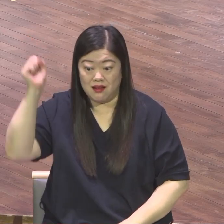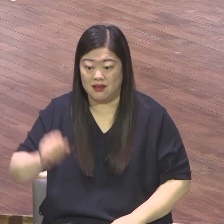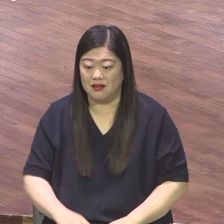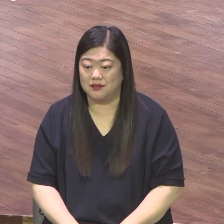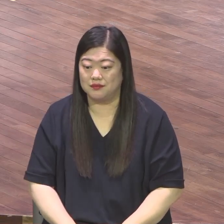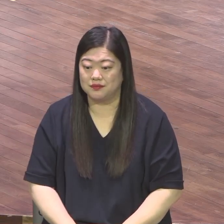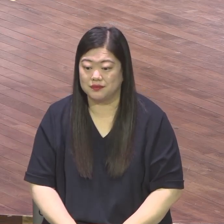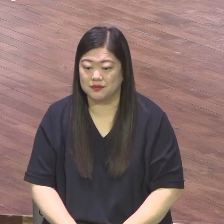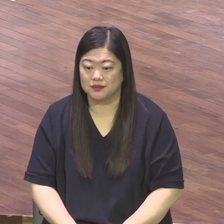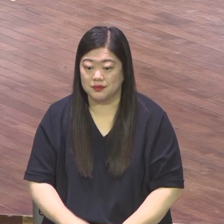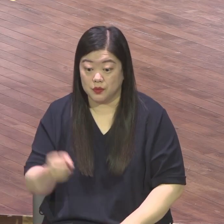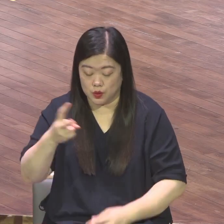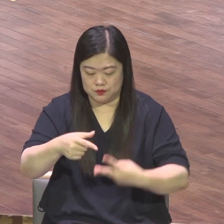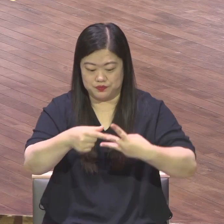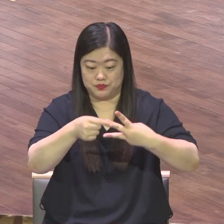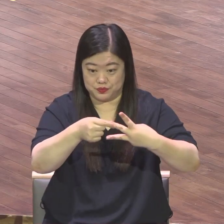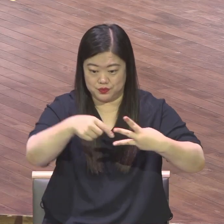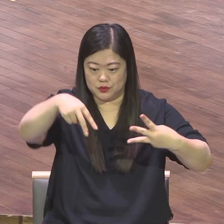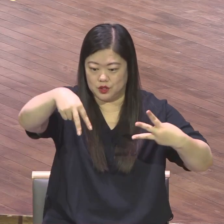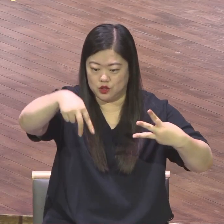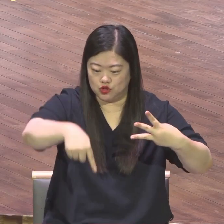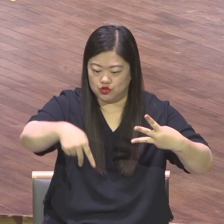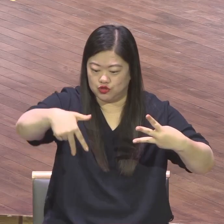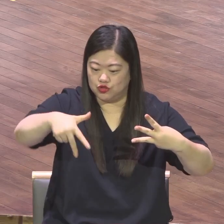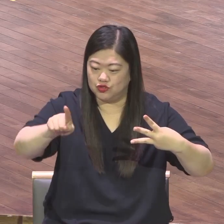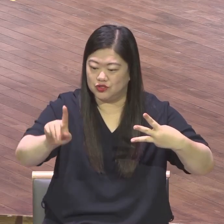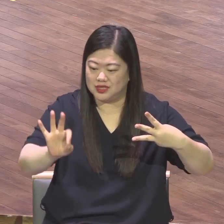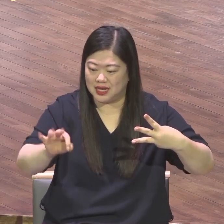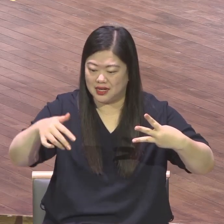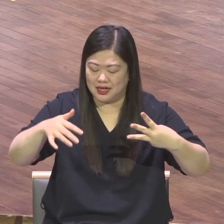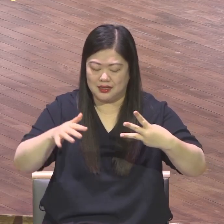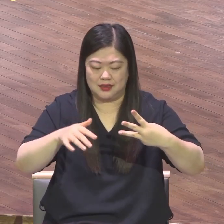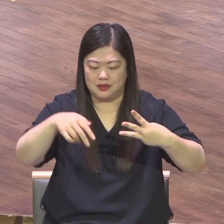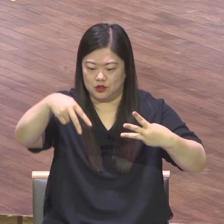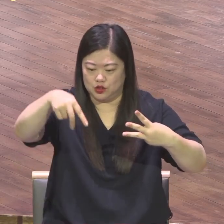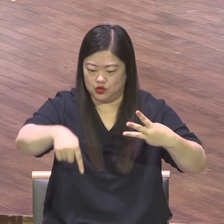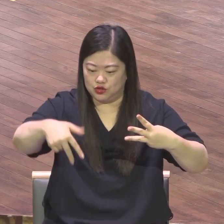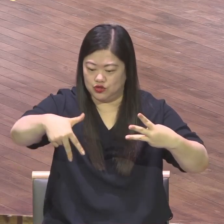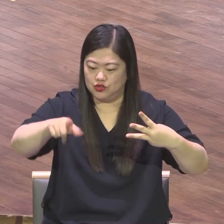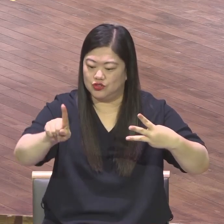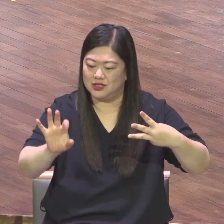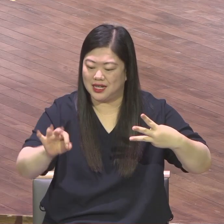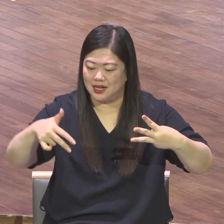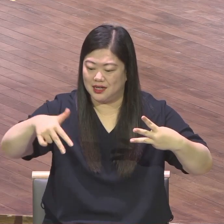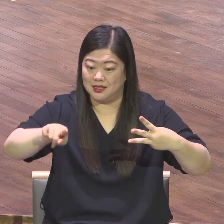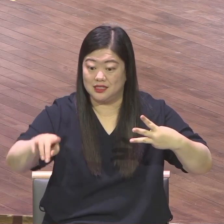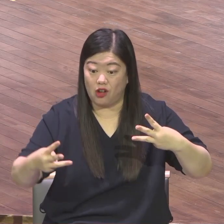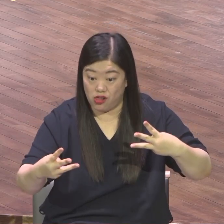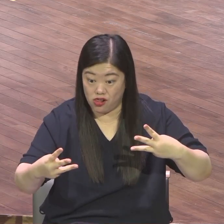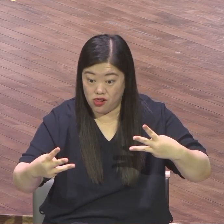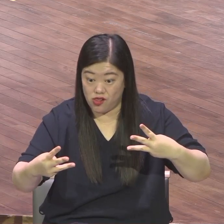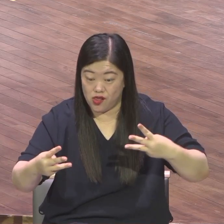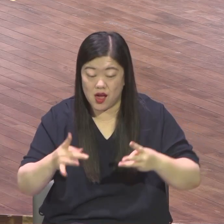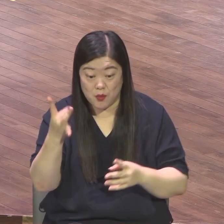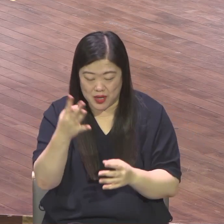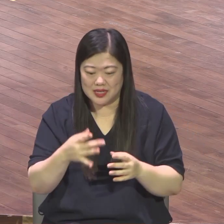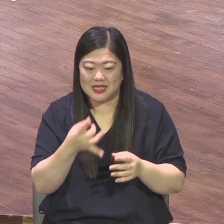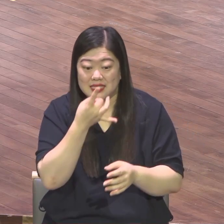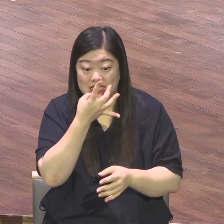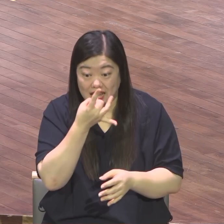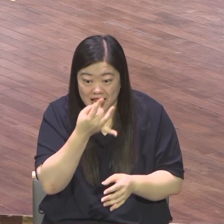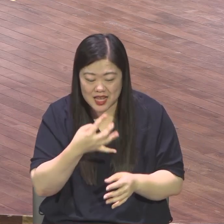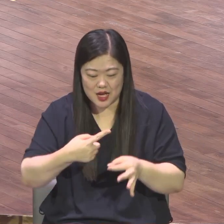이 추수를 마치고 곡식을 저장하잖아요. 곡식을 저장하지요. 저장할 때 감사하지요. 이